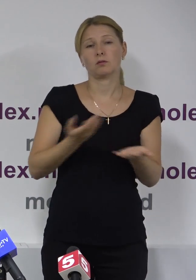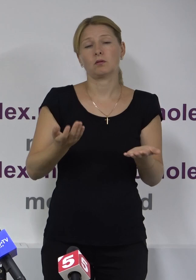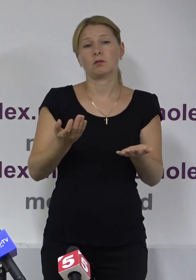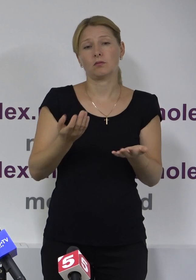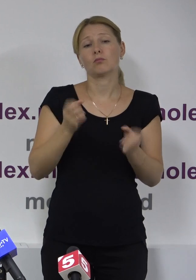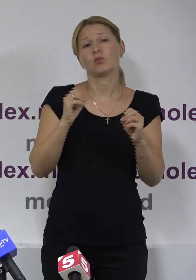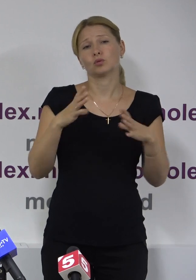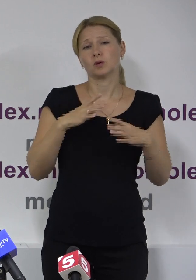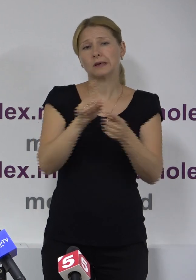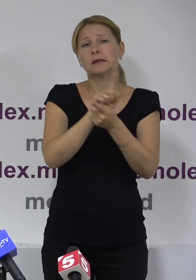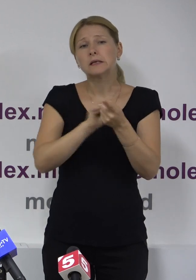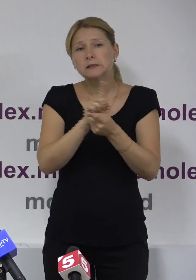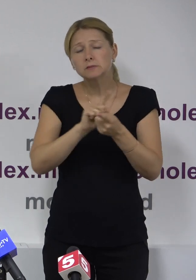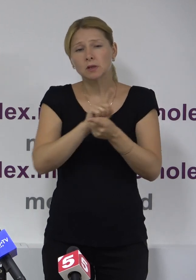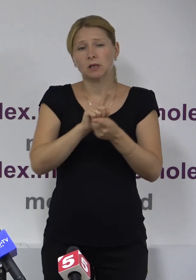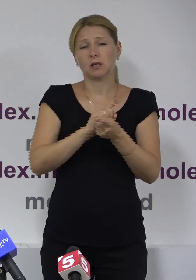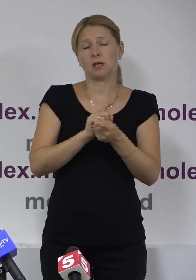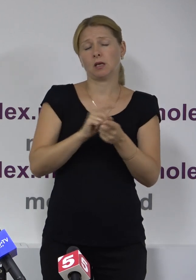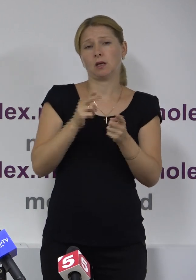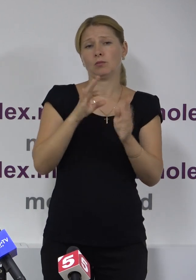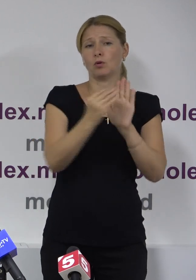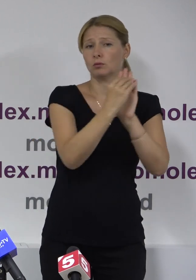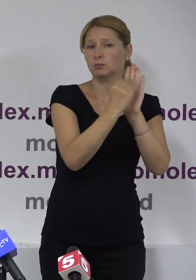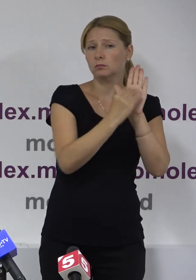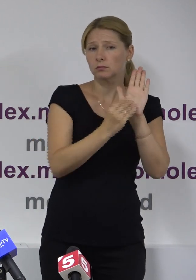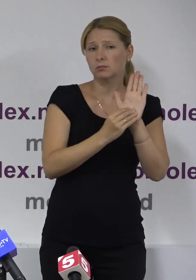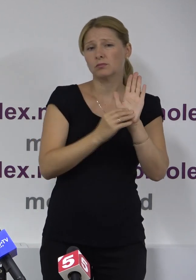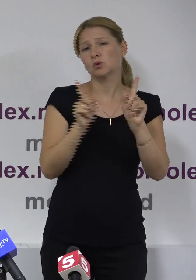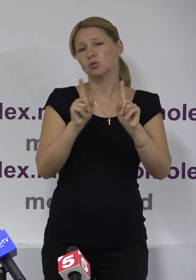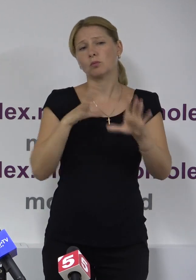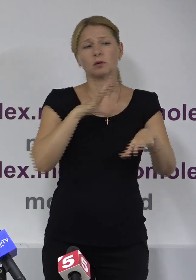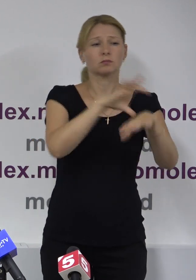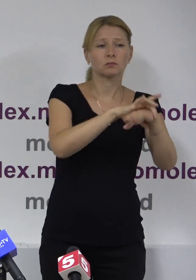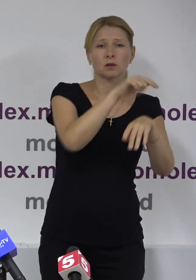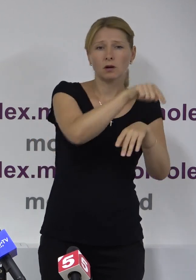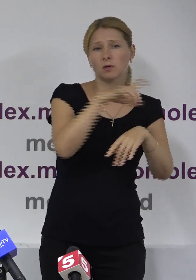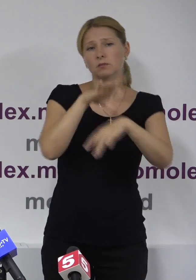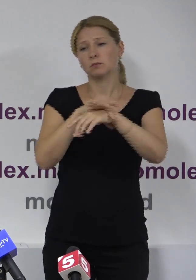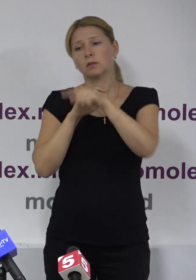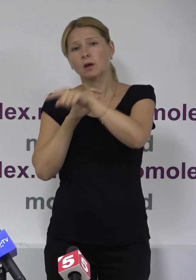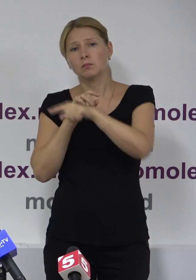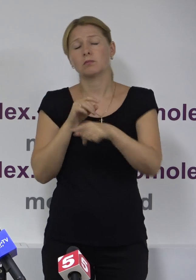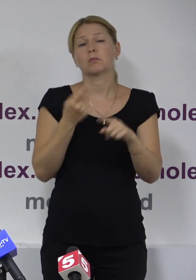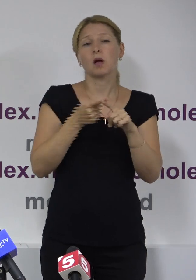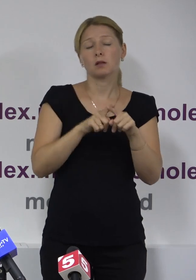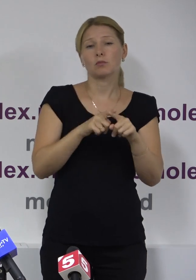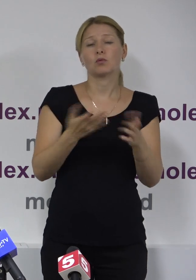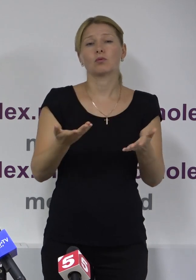suferi modificări în funcție de constatările pe care le vom avea pe un scrutin sau pe altul, unele capitole